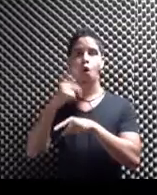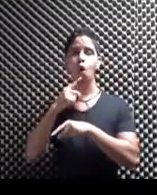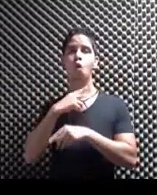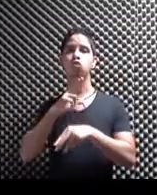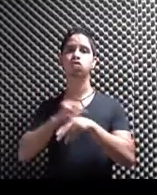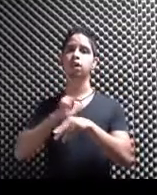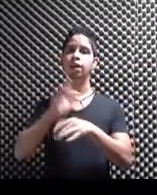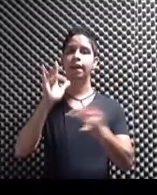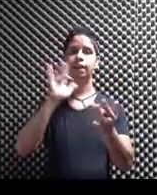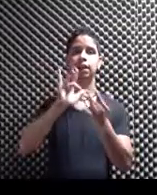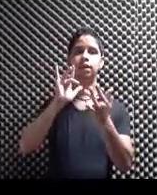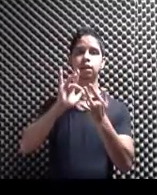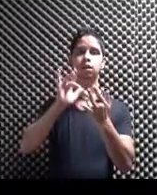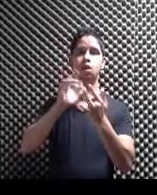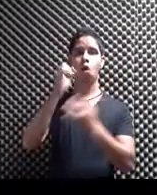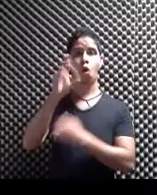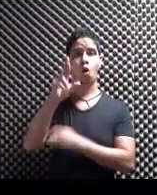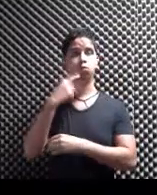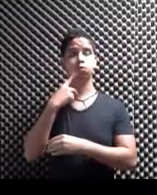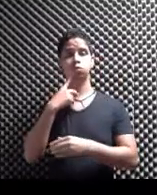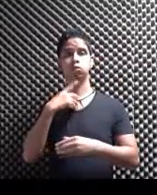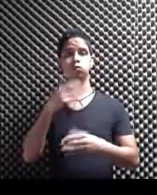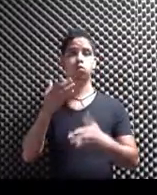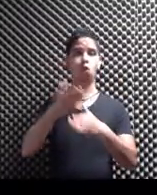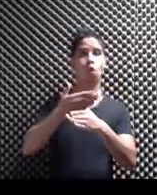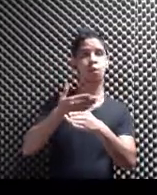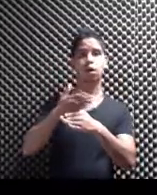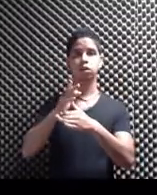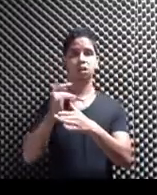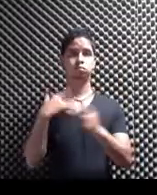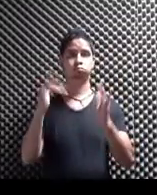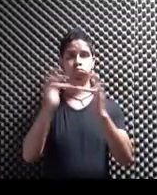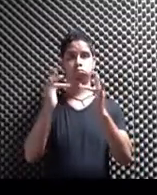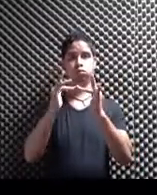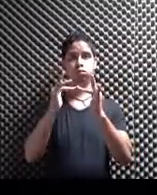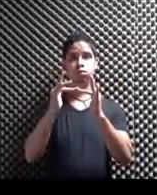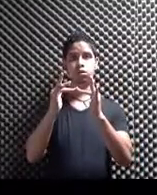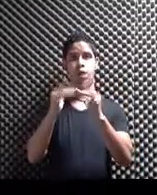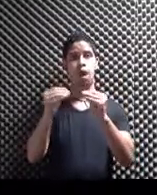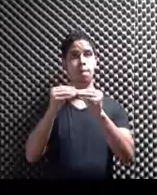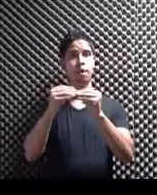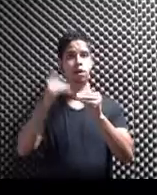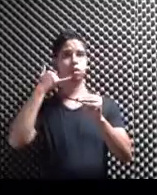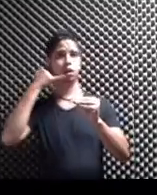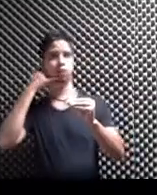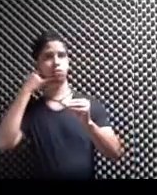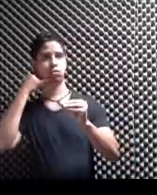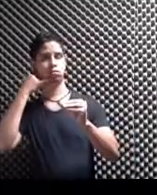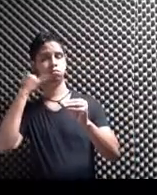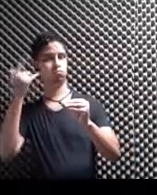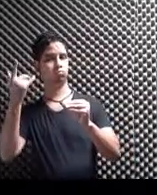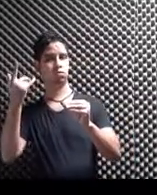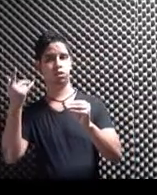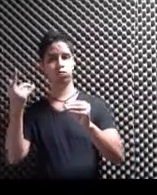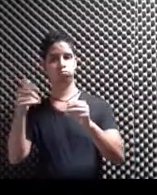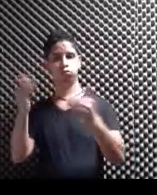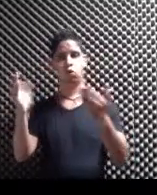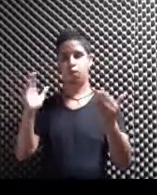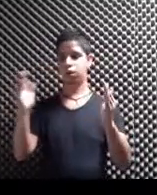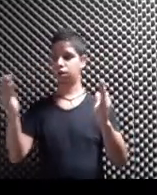Internet y para compartir en redes sociales. Es mucho más que hablar por teléfono realmente. Ajá. que